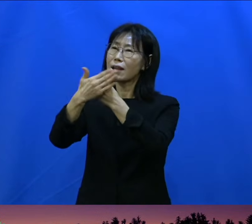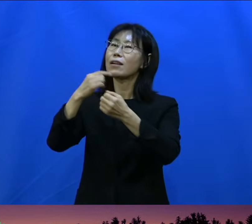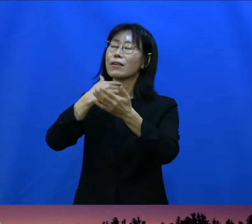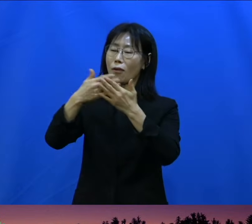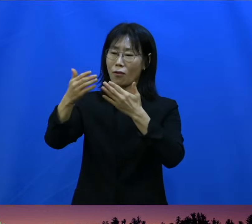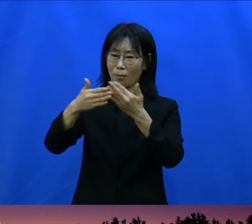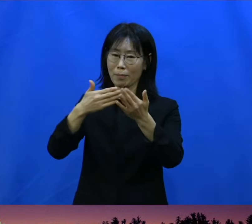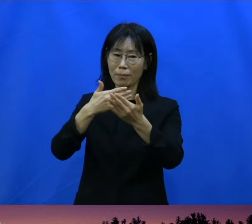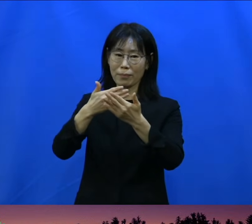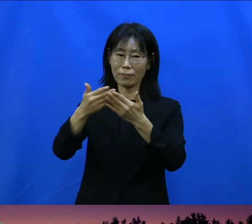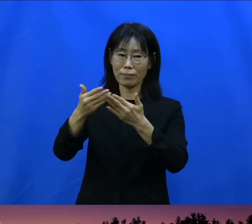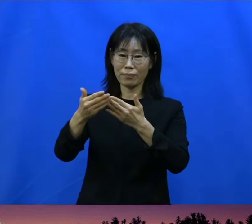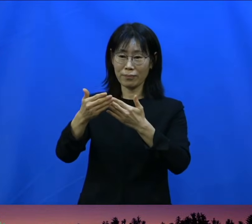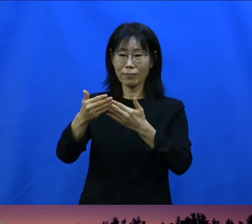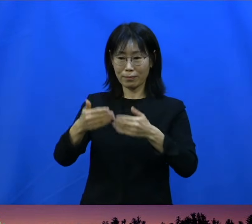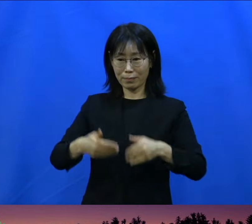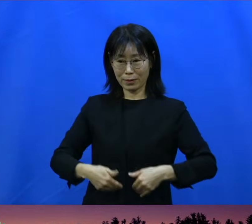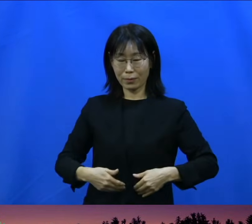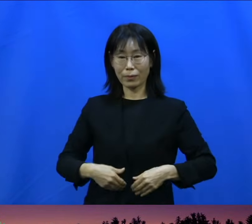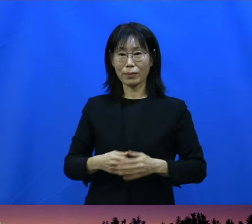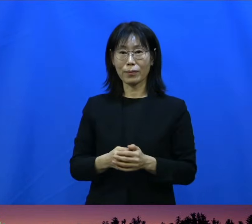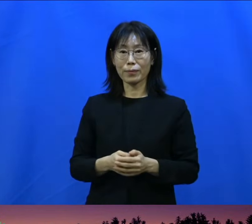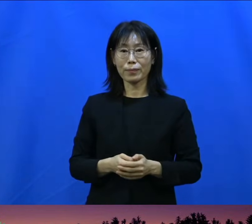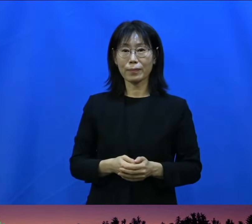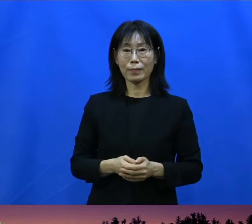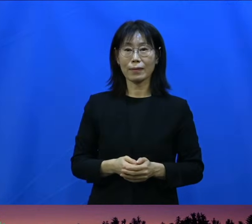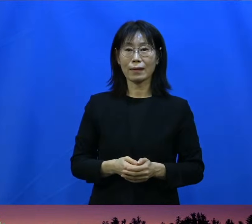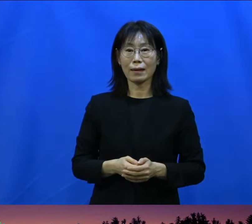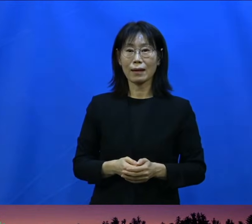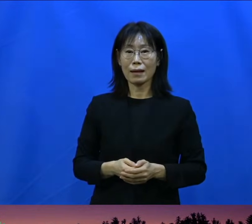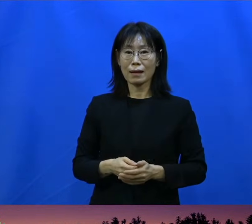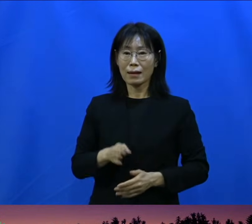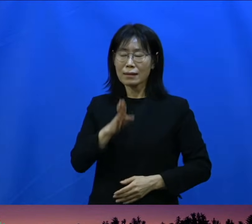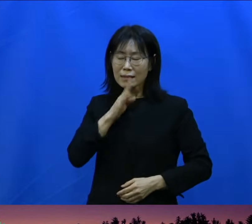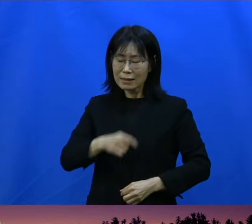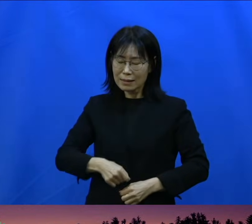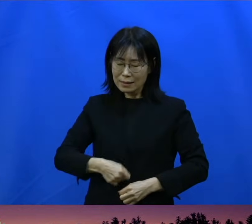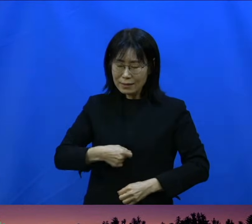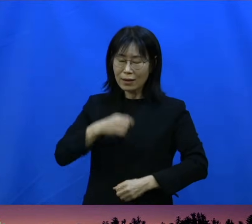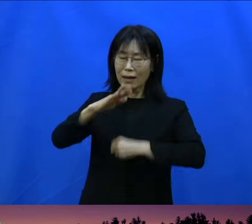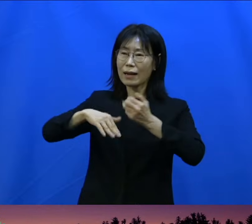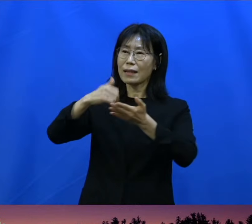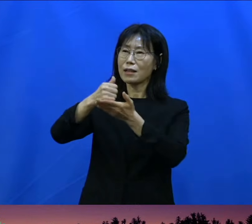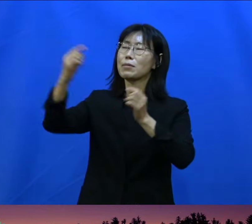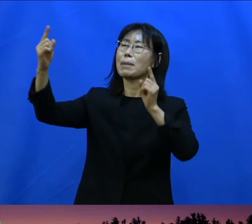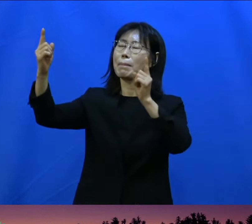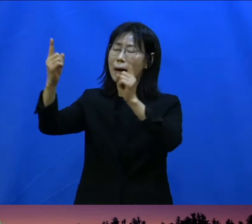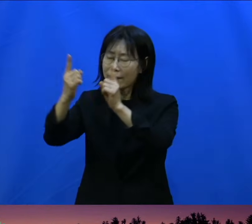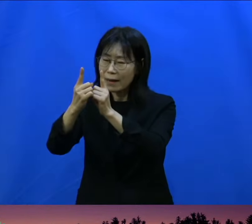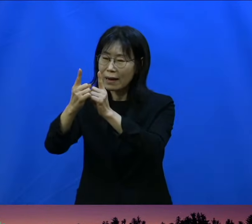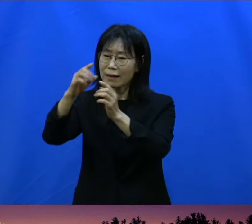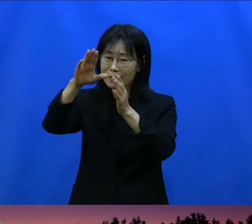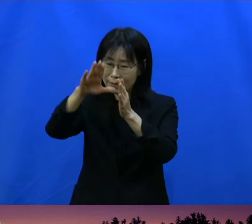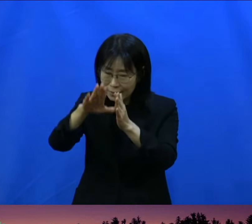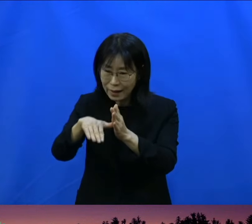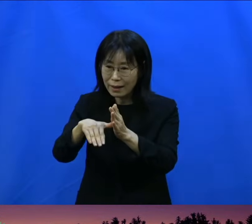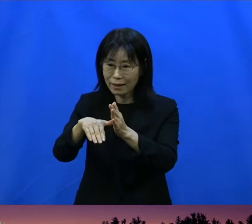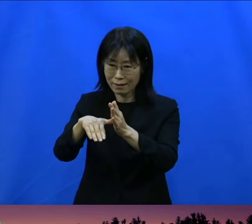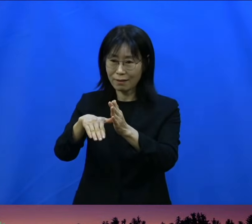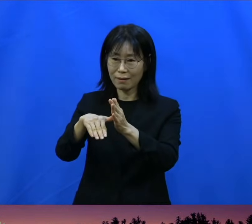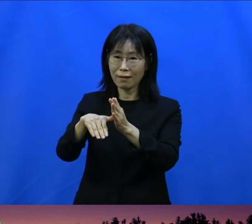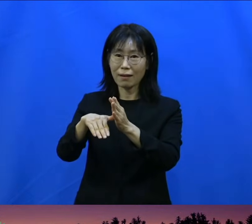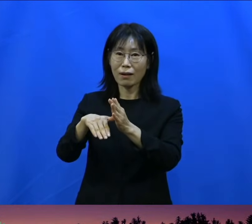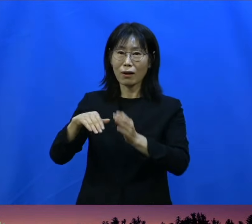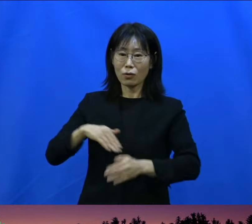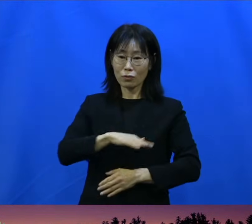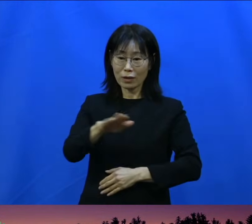하늘이 열려야 가능한 거예요. 영의 세계로 들어가는 거예요. 영 안이 열려야 되는 거예요. 이걸